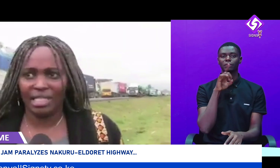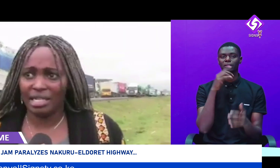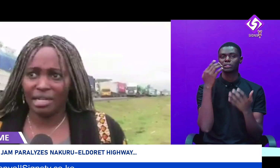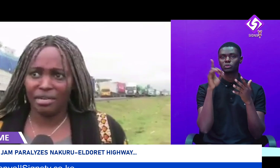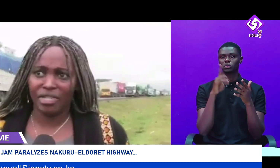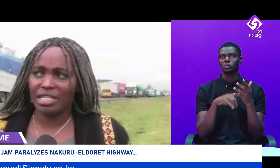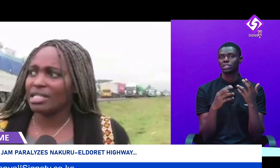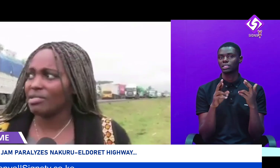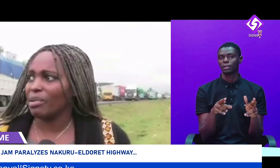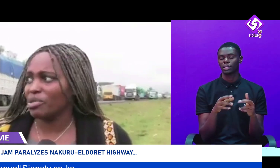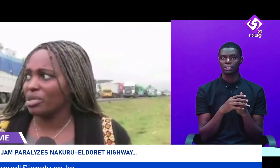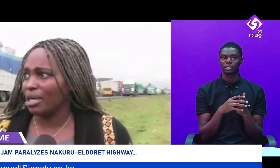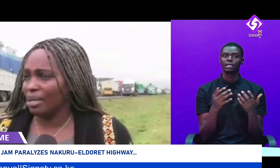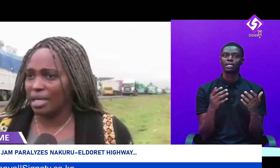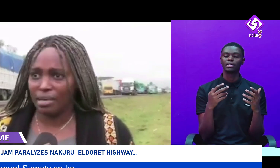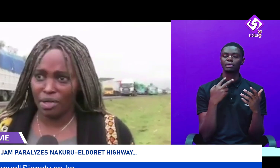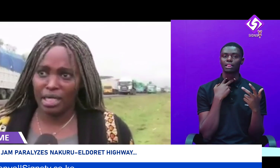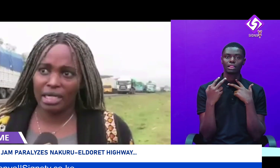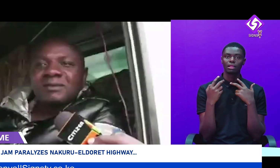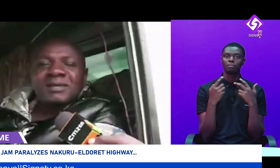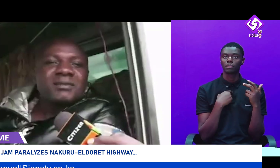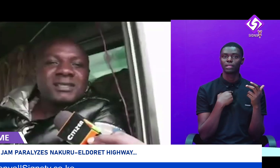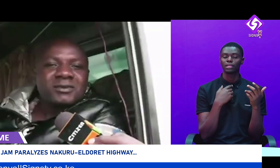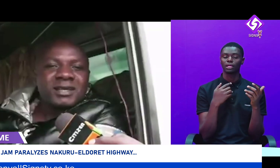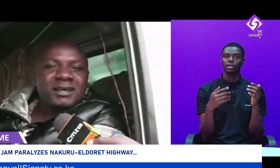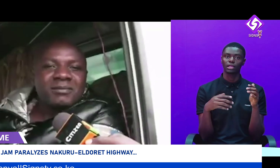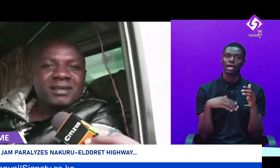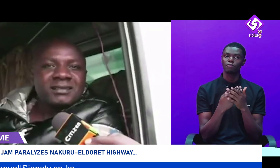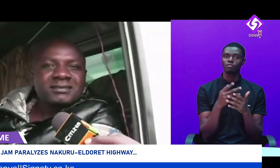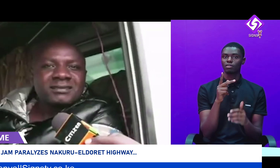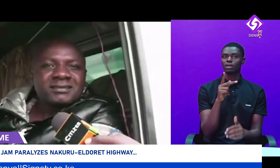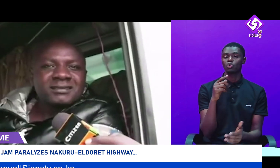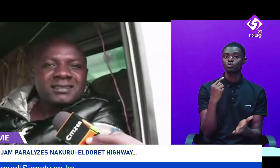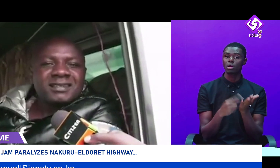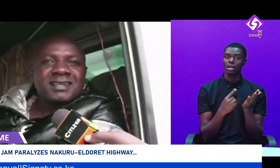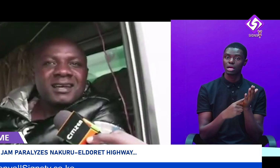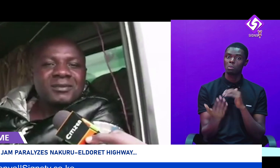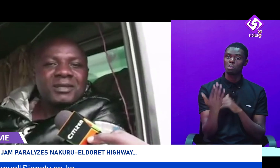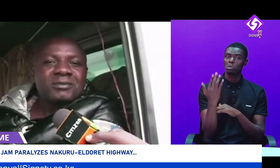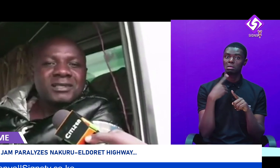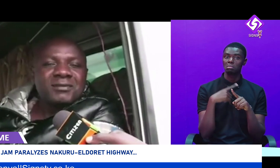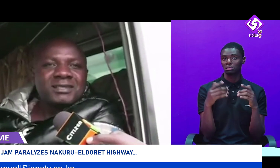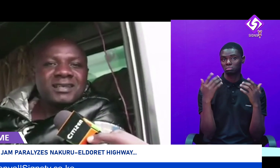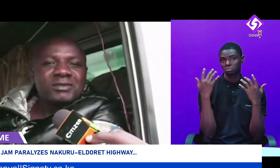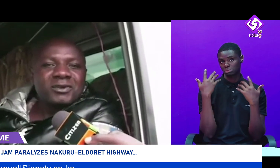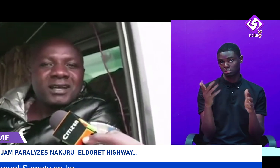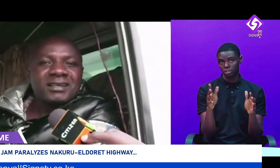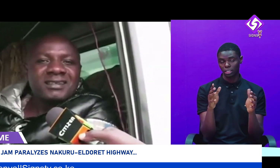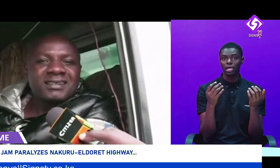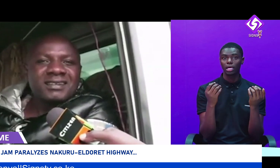really inconveniencing. I was supposed to be in Kampala in the morning. Mimi kama sasa nilikuwa naenda Kampala. Lakini hata mwenye muziki ametekea muziki yake.